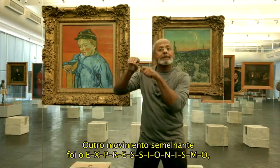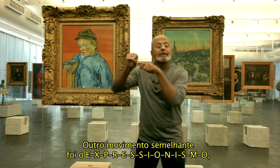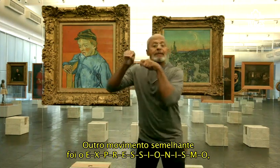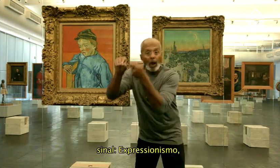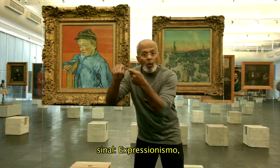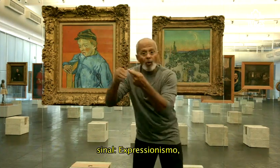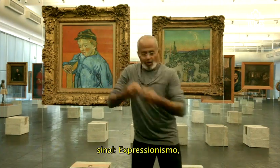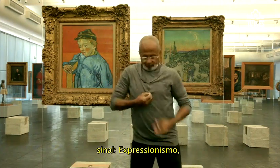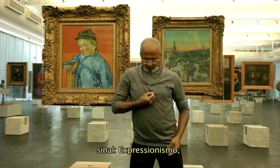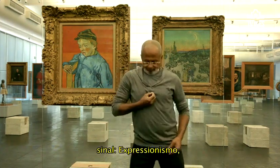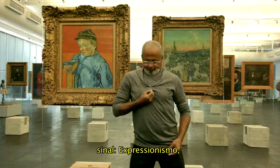Sinal,